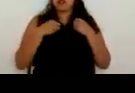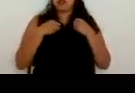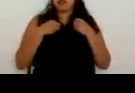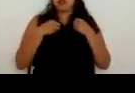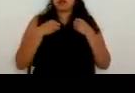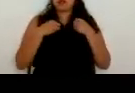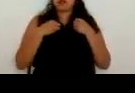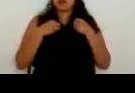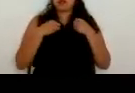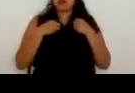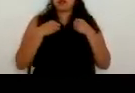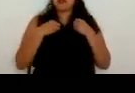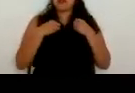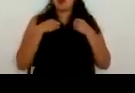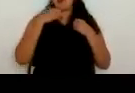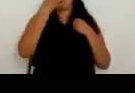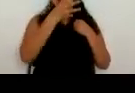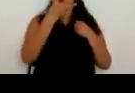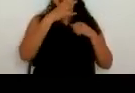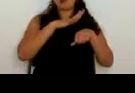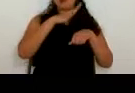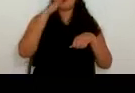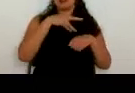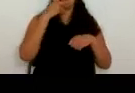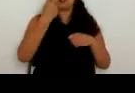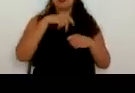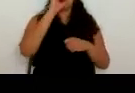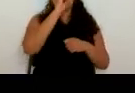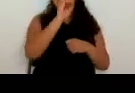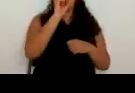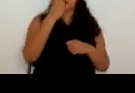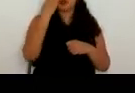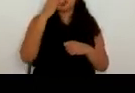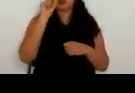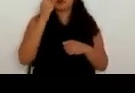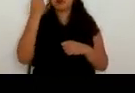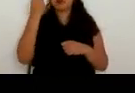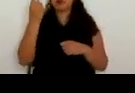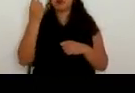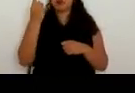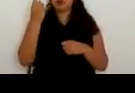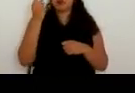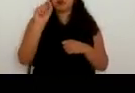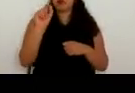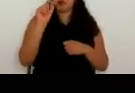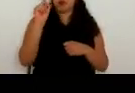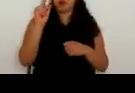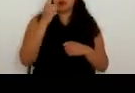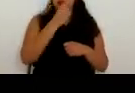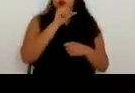son cuatro más que le asignamos cero puntos es un punto y de uno de los tres puntos cada